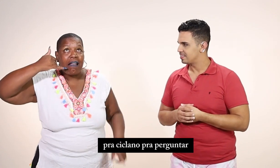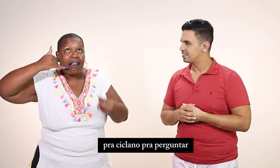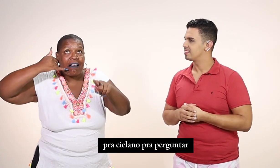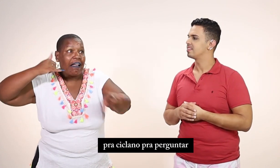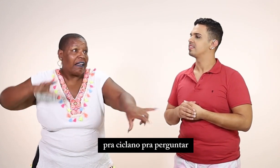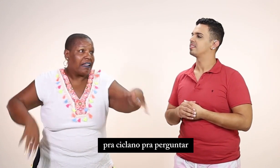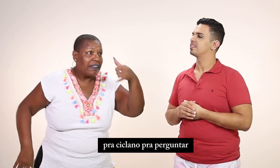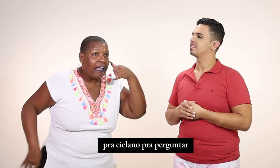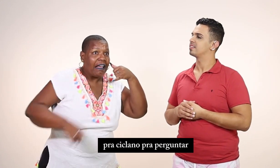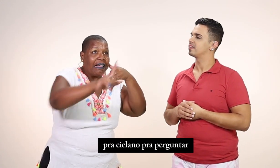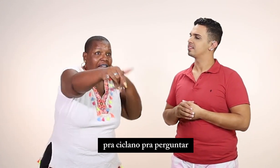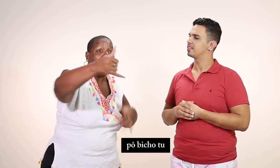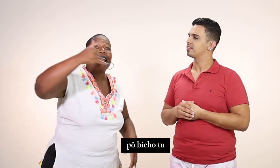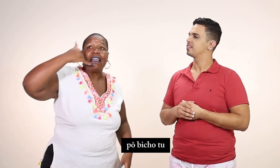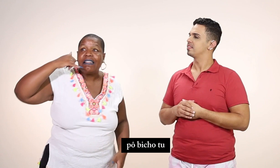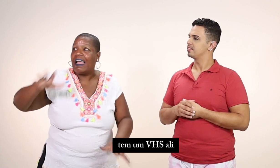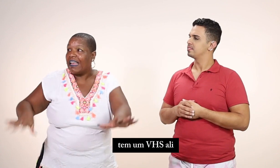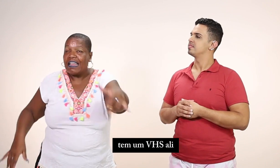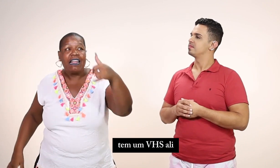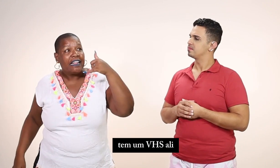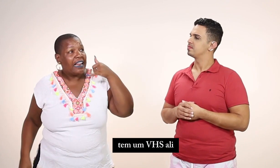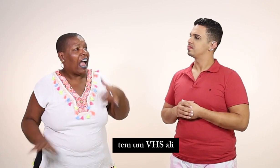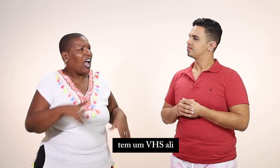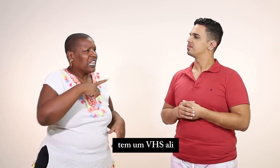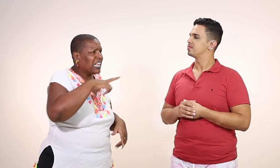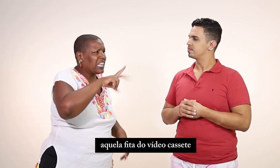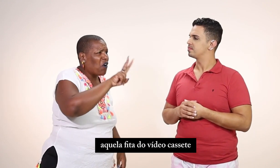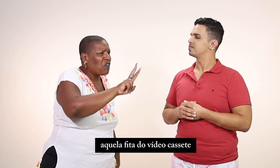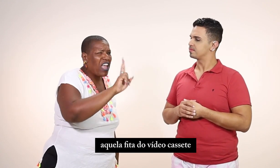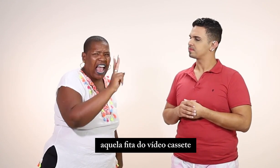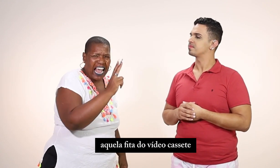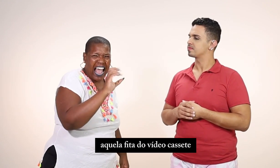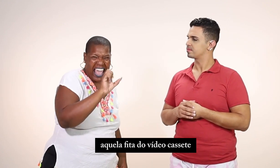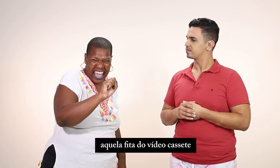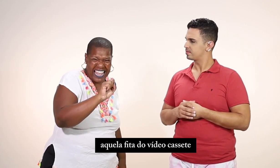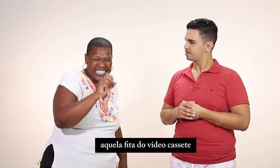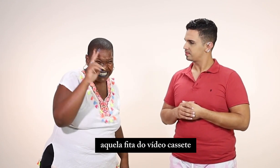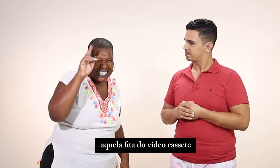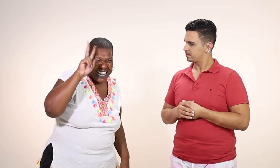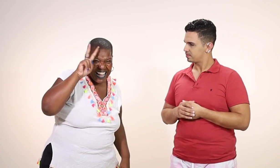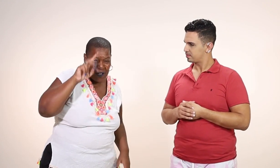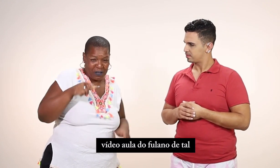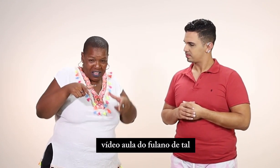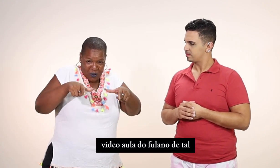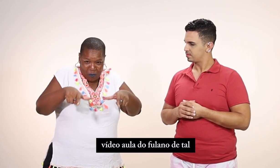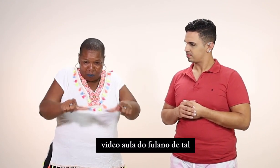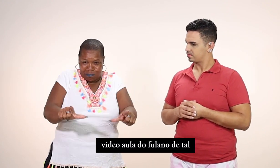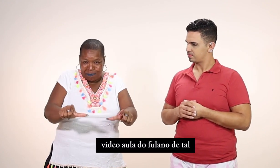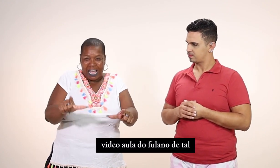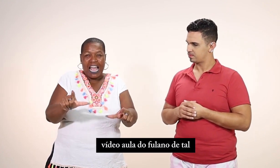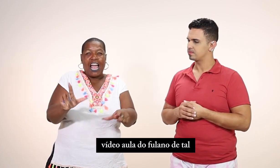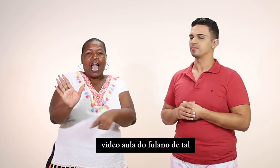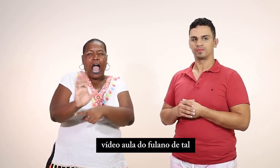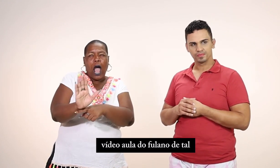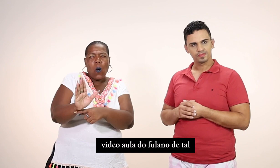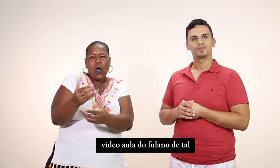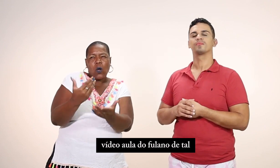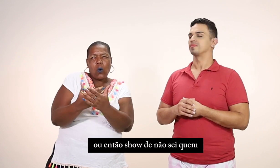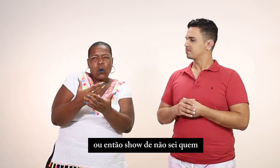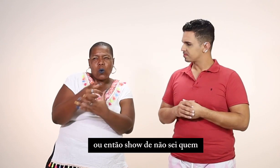cicrano, para perguntar, pô, bicho, tu tem um VHS ali, aquela fita do videocassete, vídeo aula do fulano de tal, ou então o